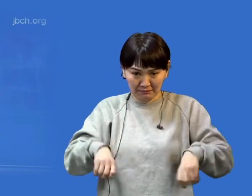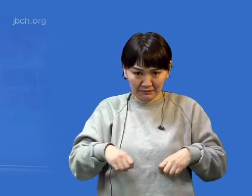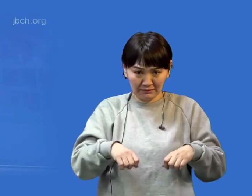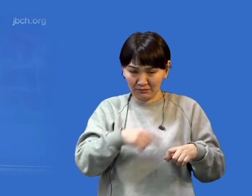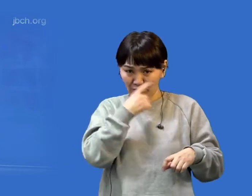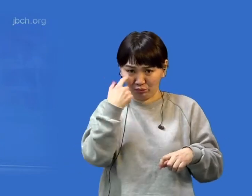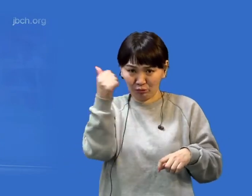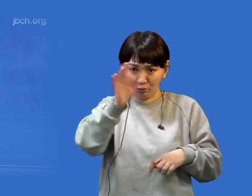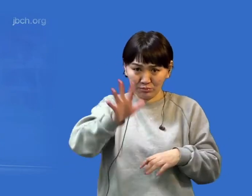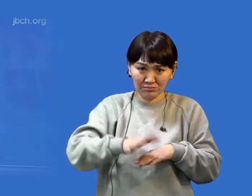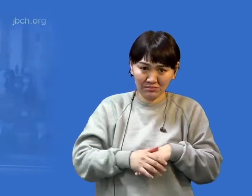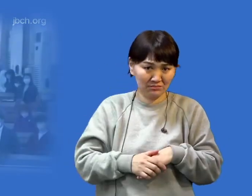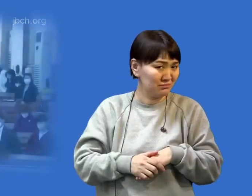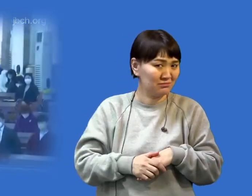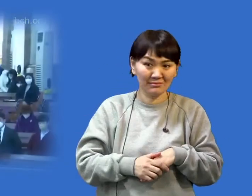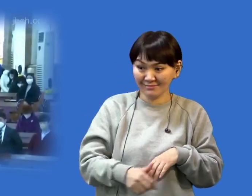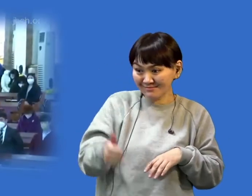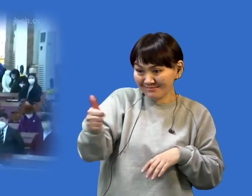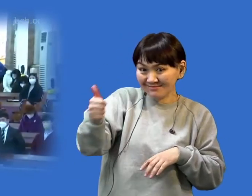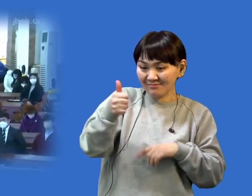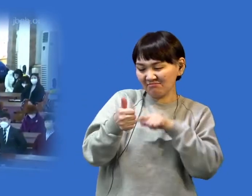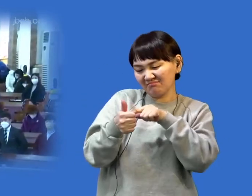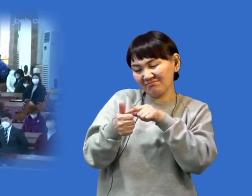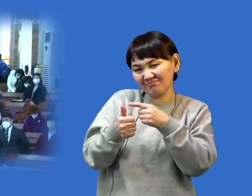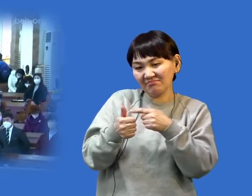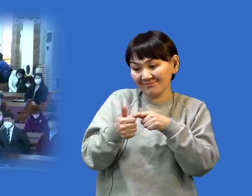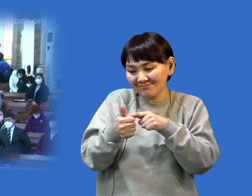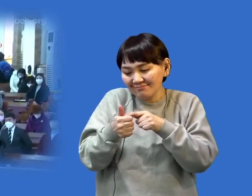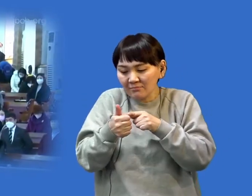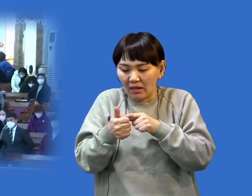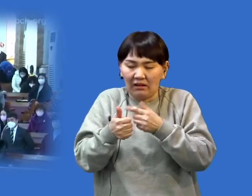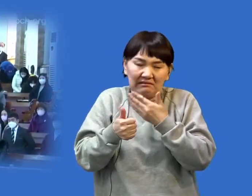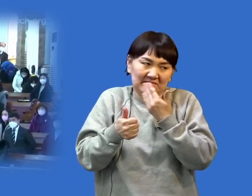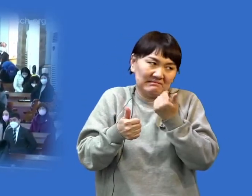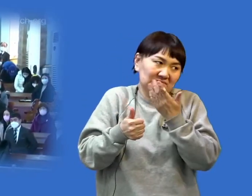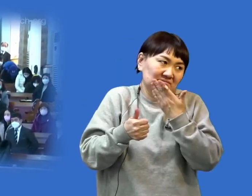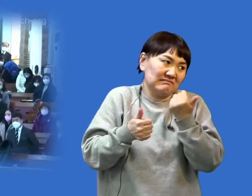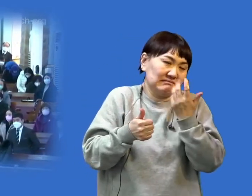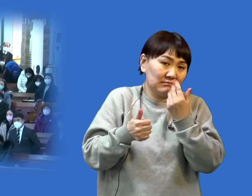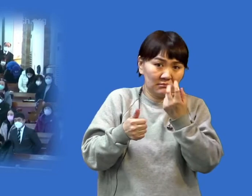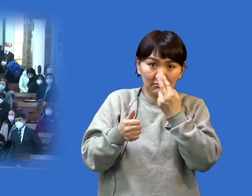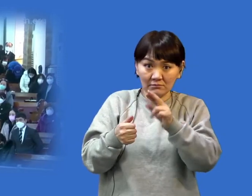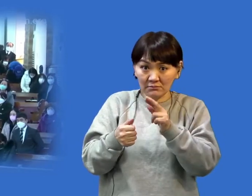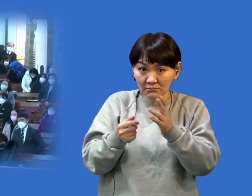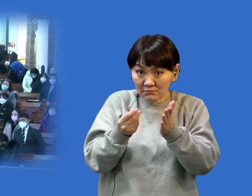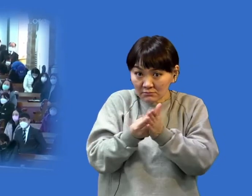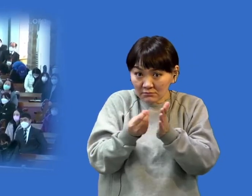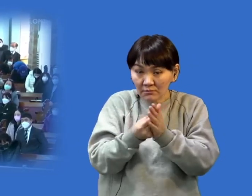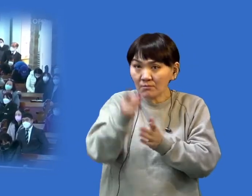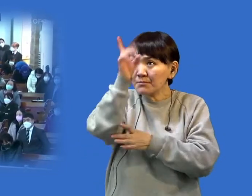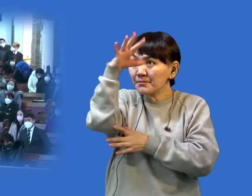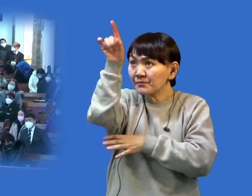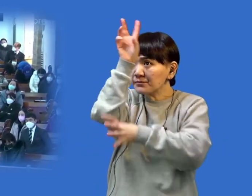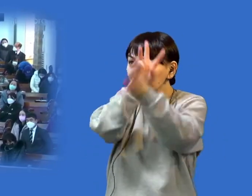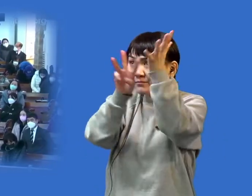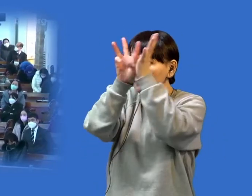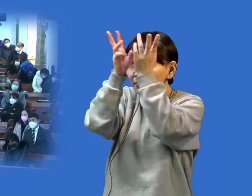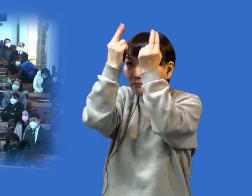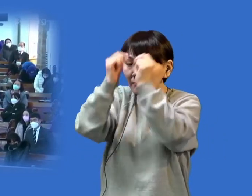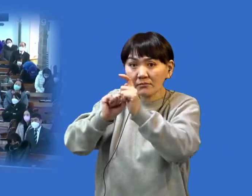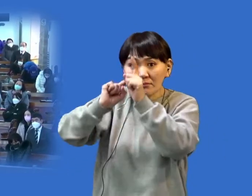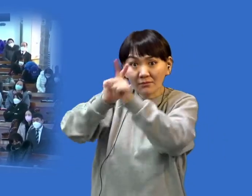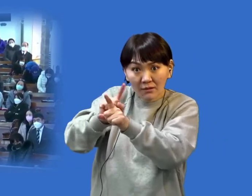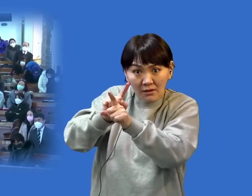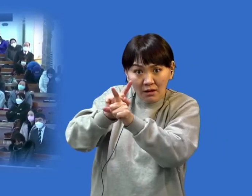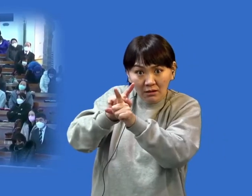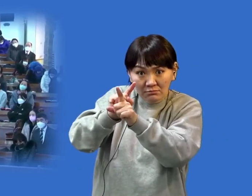Сайныг үзэн ядагч гэж байна. Бурхны хүслийн дагуу амьдрна гэдэг чинь өгөнд дуулууртай амьдрна. Тэгээ тийм юм